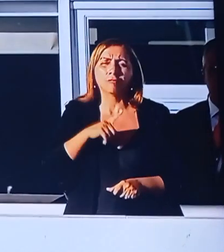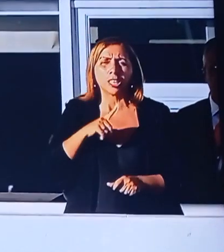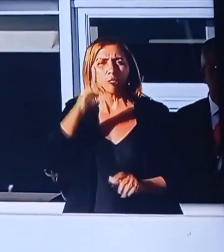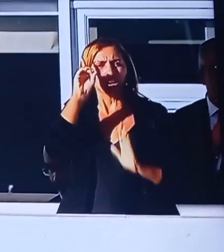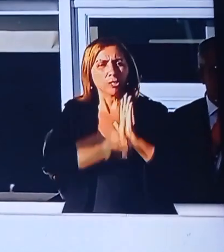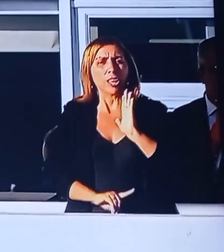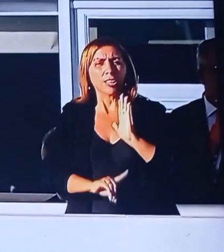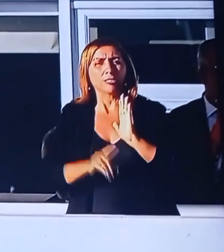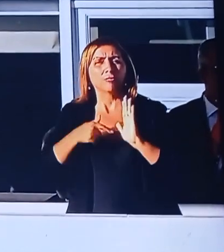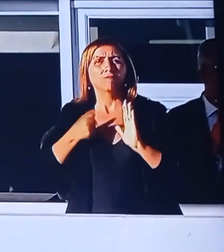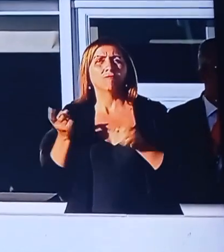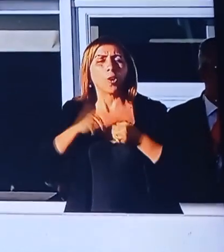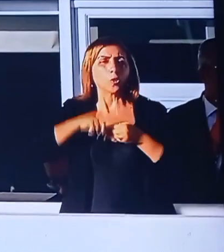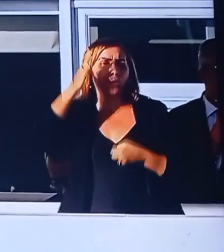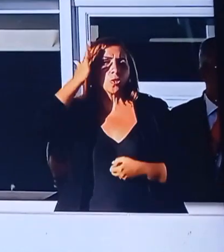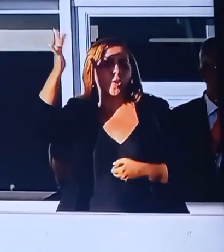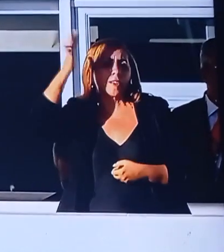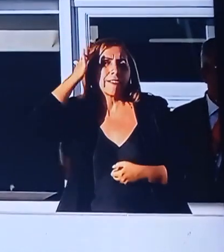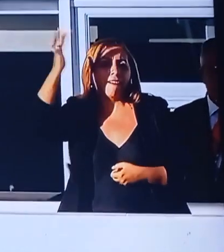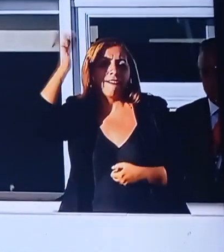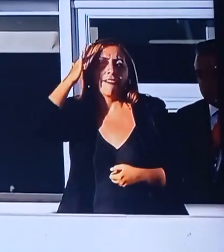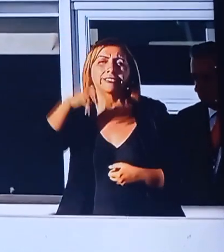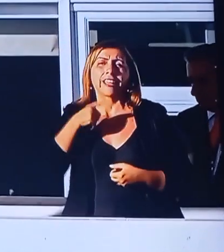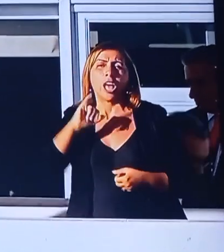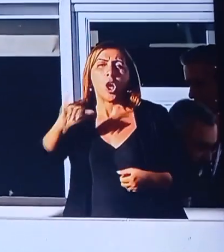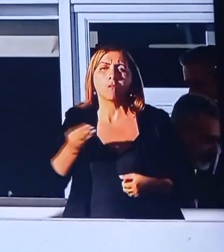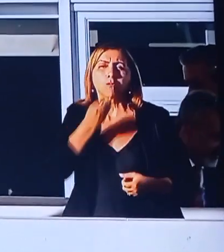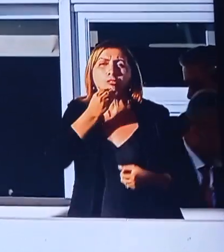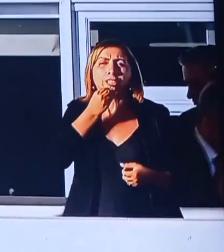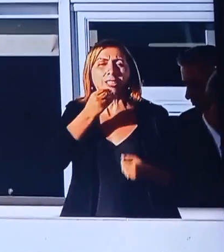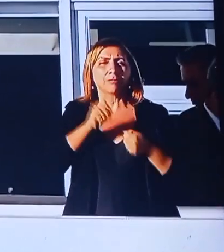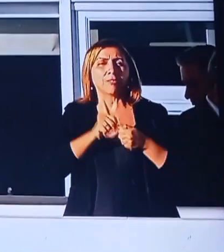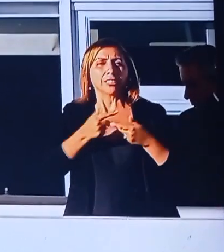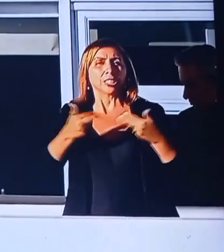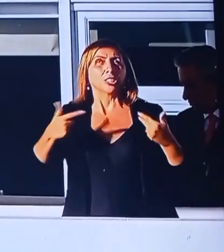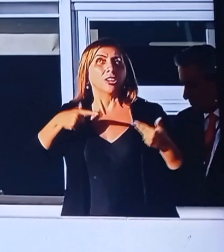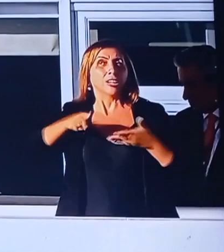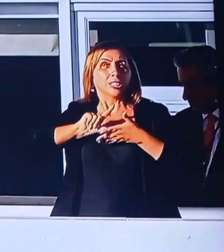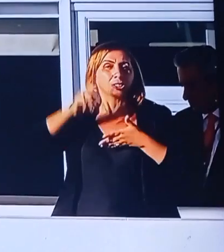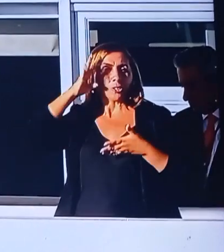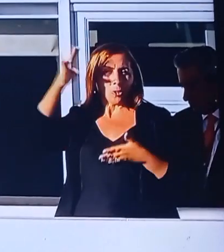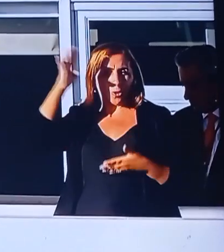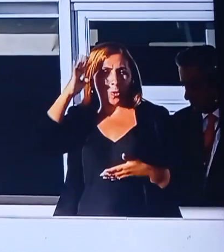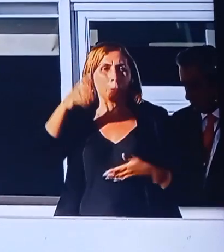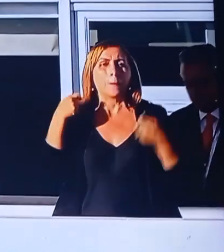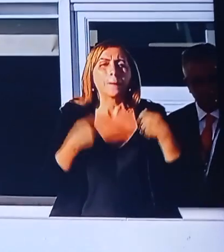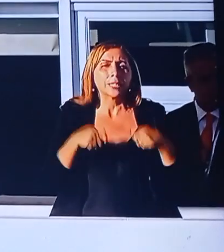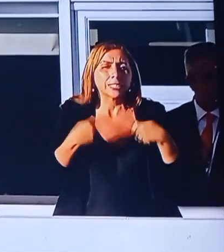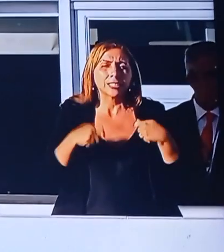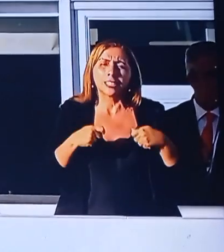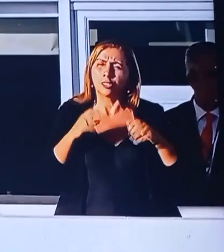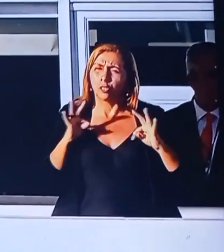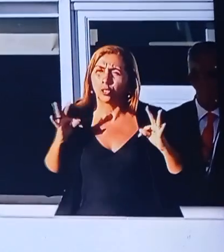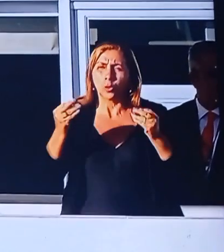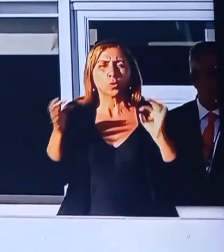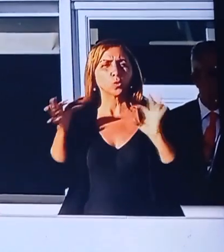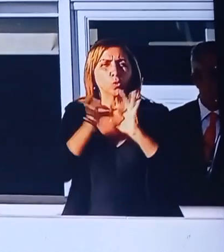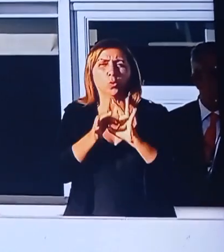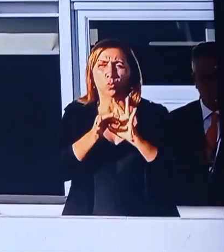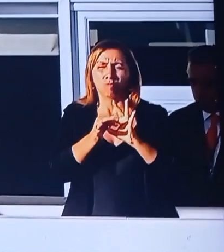direito de voltar a sonhar e as oportunidades para realizar aquilo que sonha. Precisamos todos